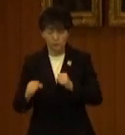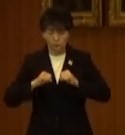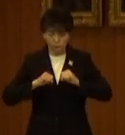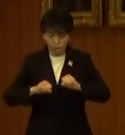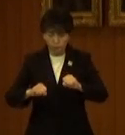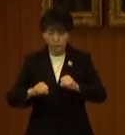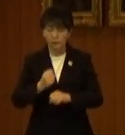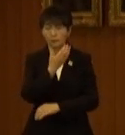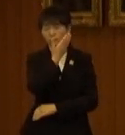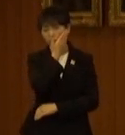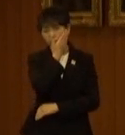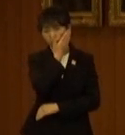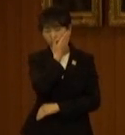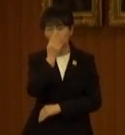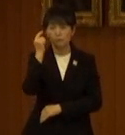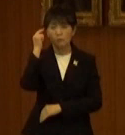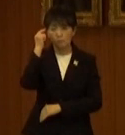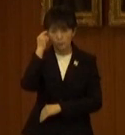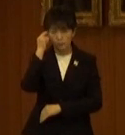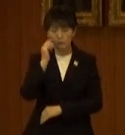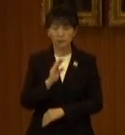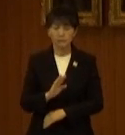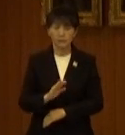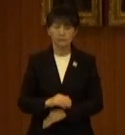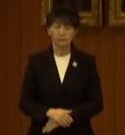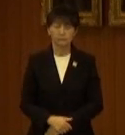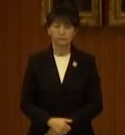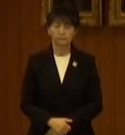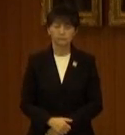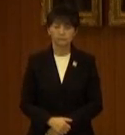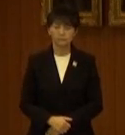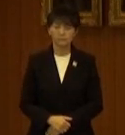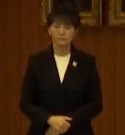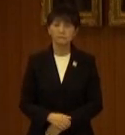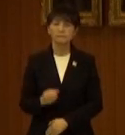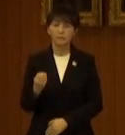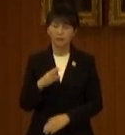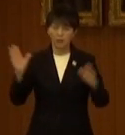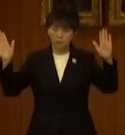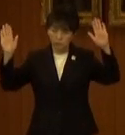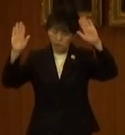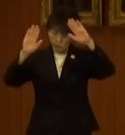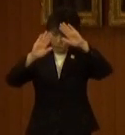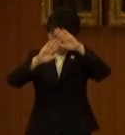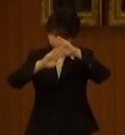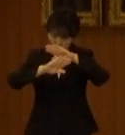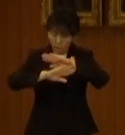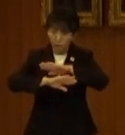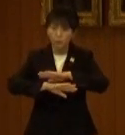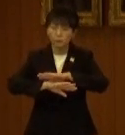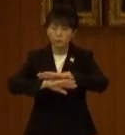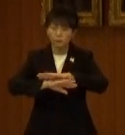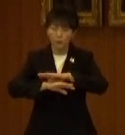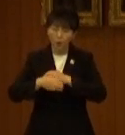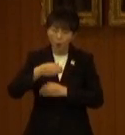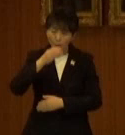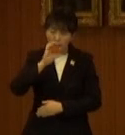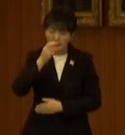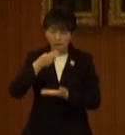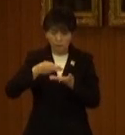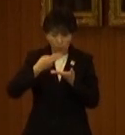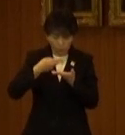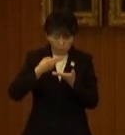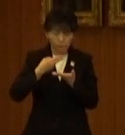重要だというふうに思っているところでございます。また深夜にわたるですね、飲食、こうい